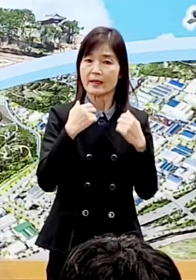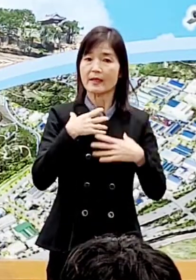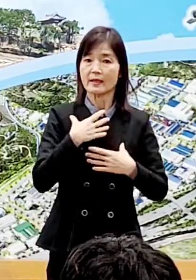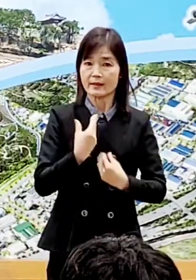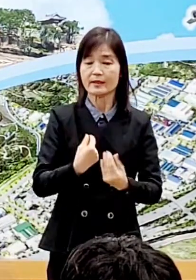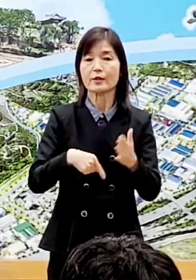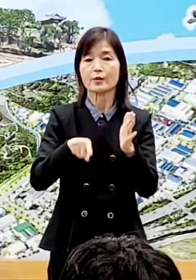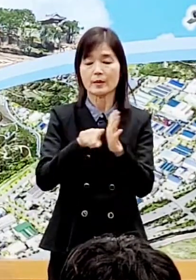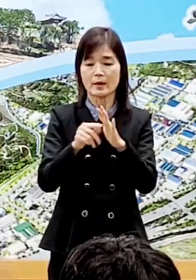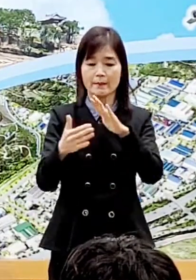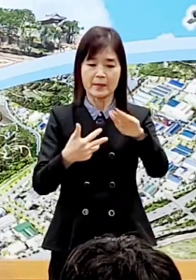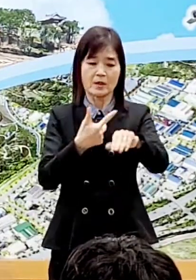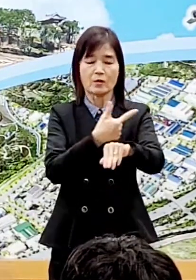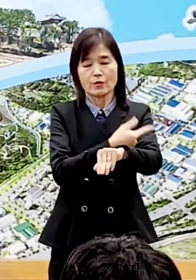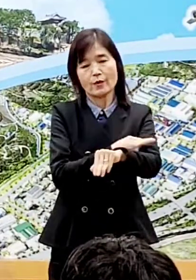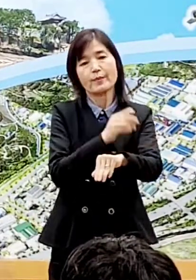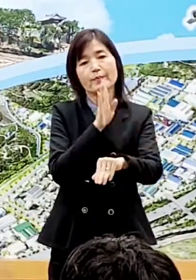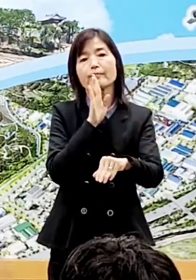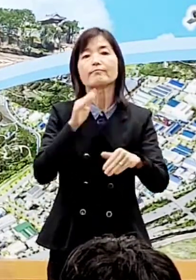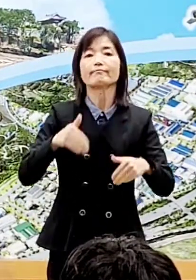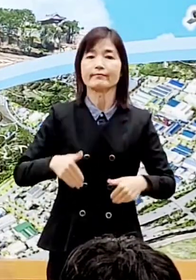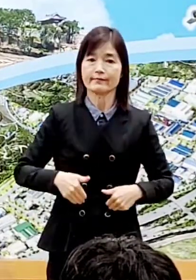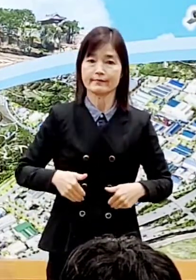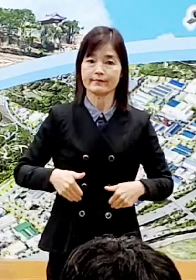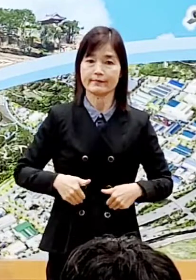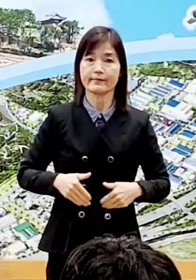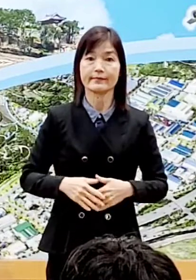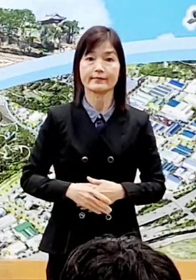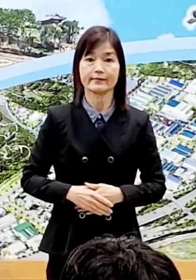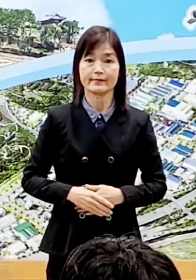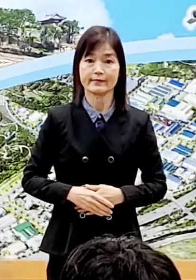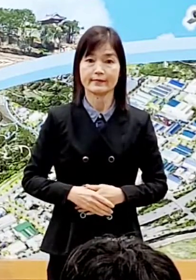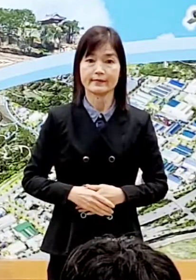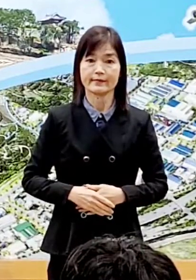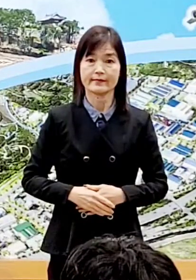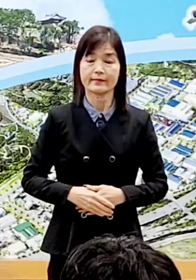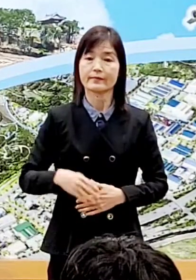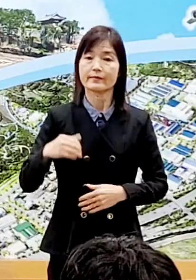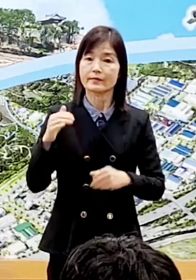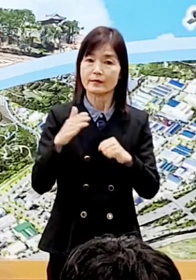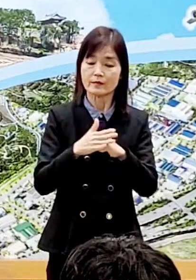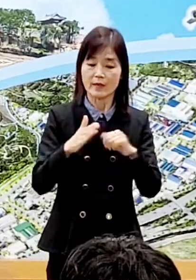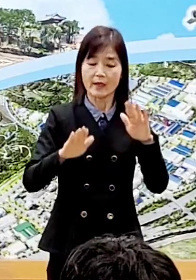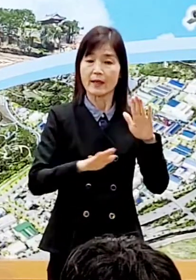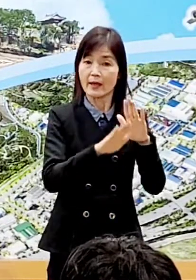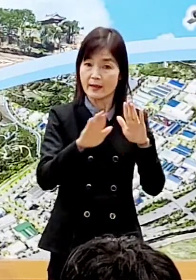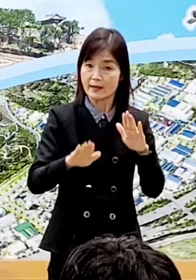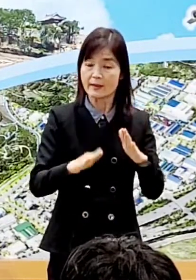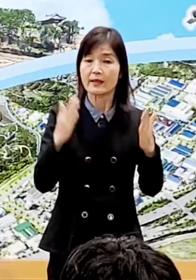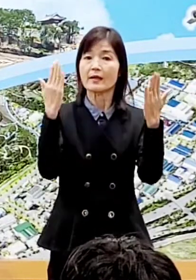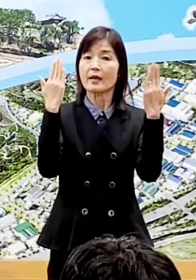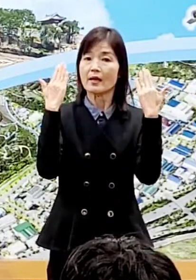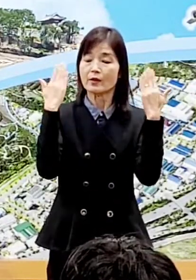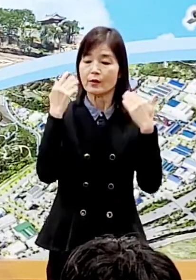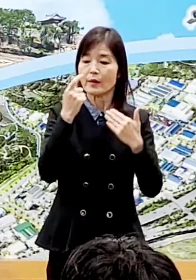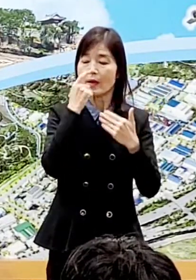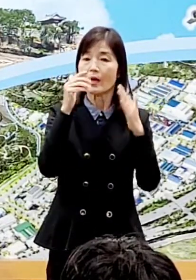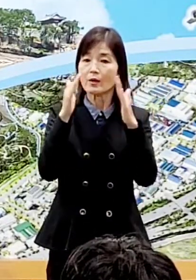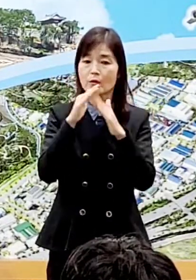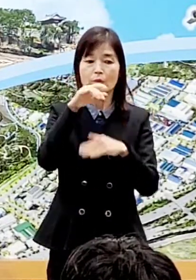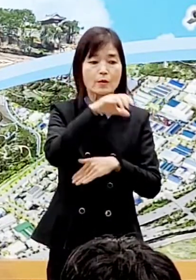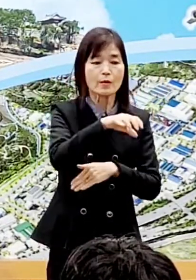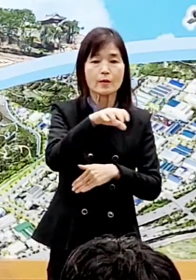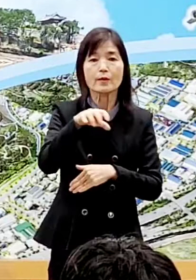위해서는 예방접종 참여가 최선의 선택입니다. 따라서 가정과 학교, 학원 등